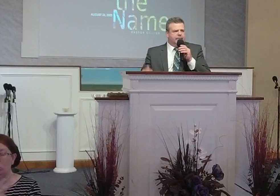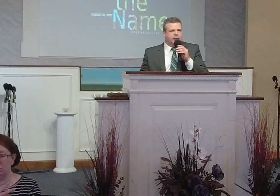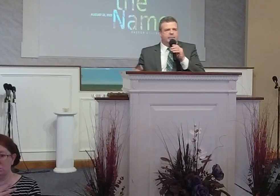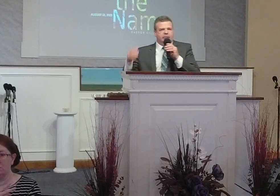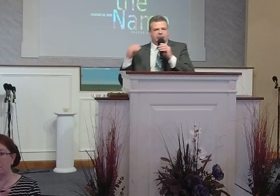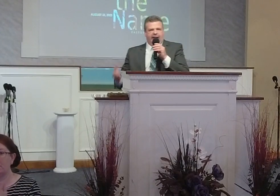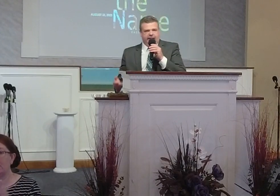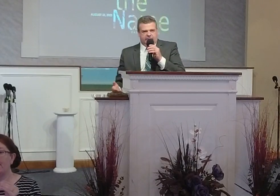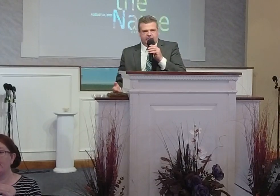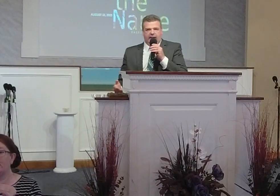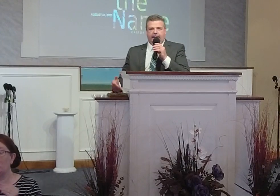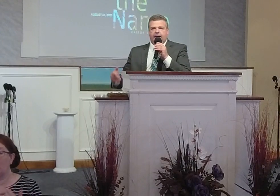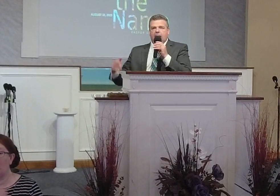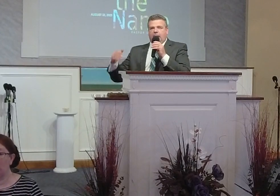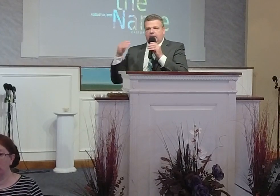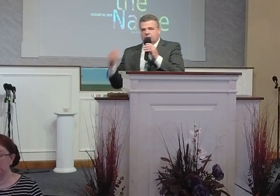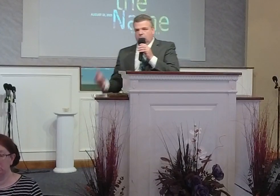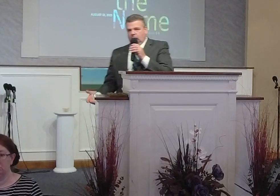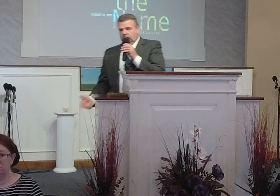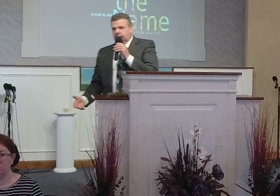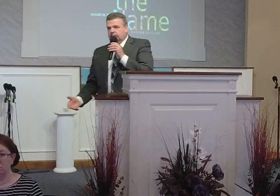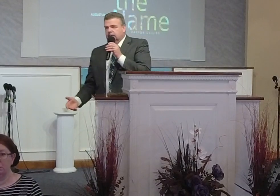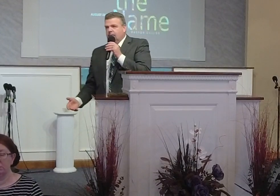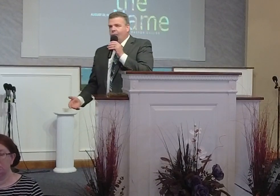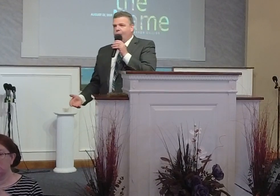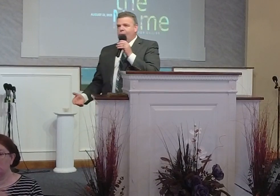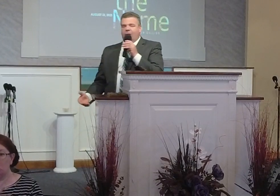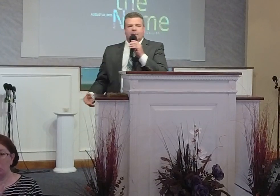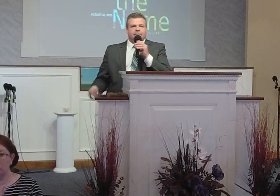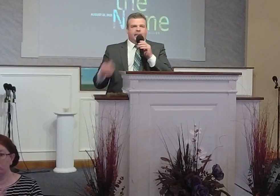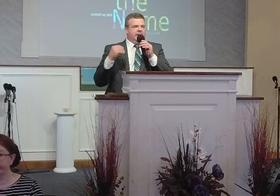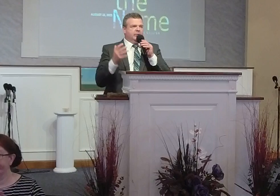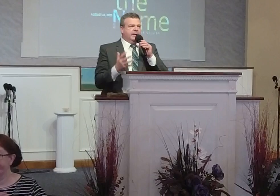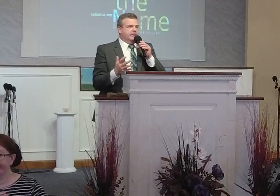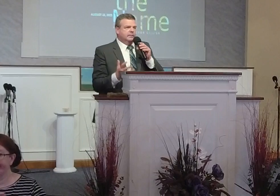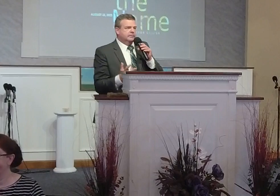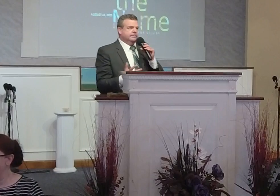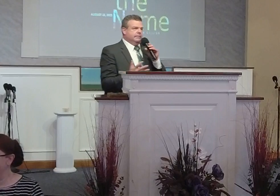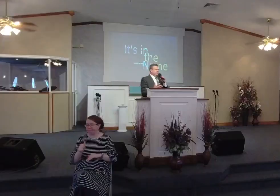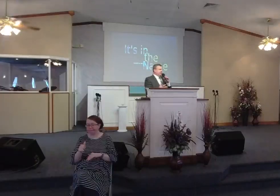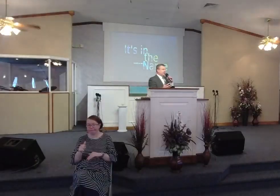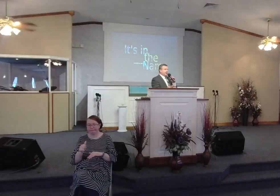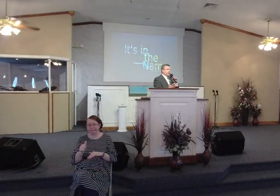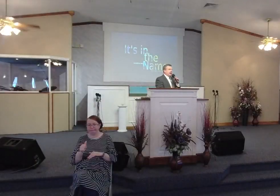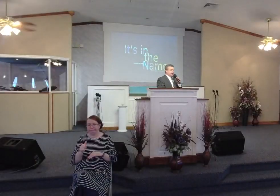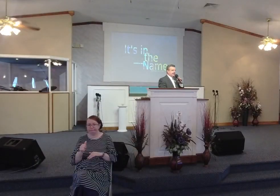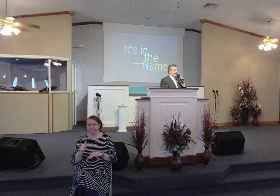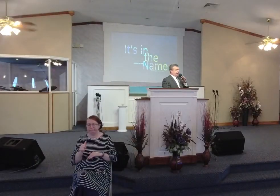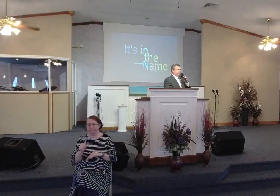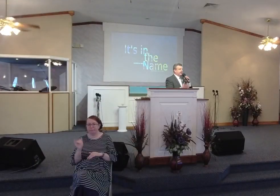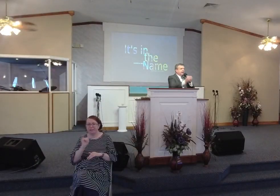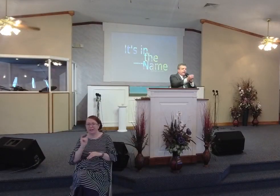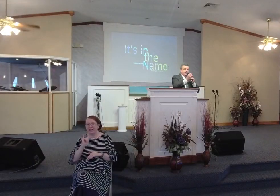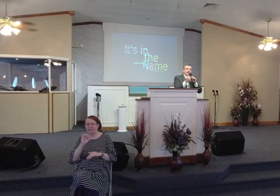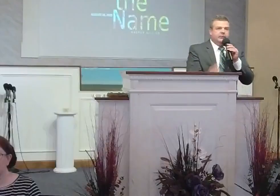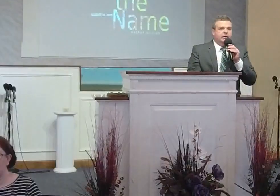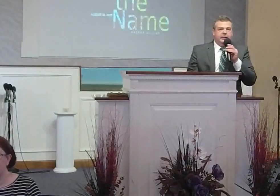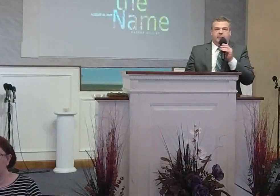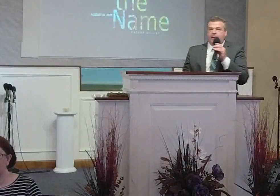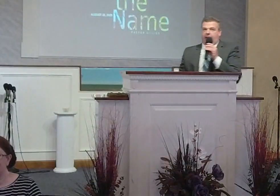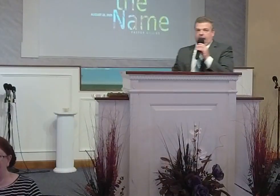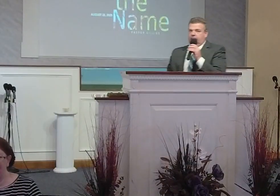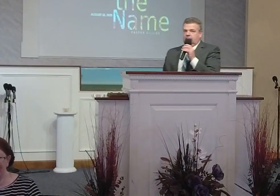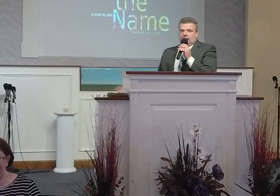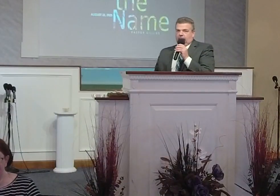nos convertimos en más hambrientos porque nunca podemos ser satisfechos por este mundo. Es